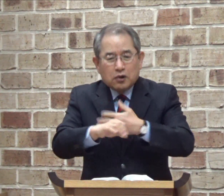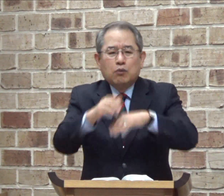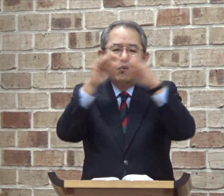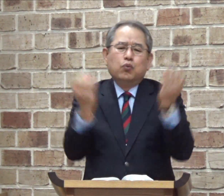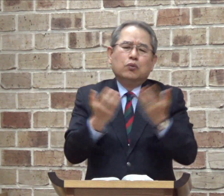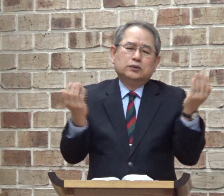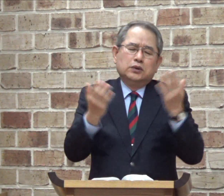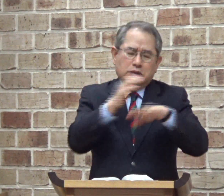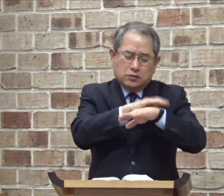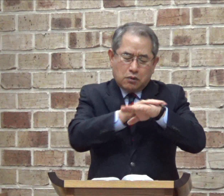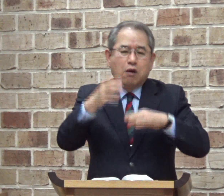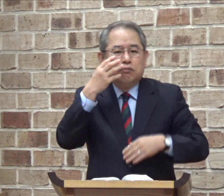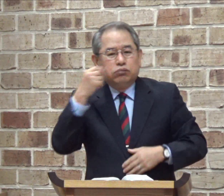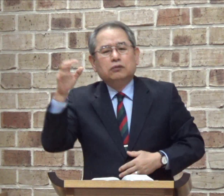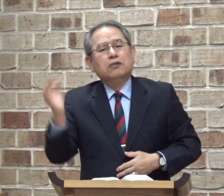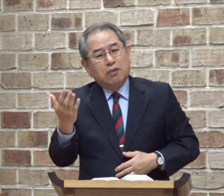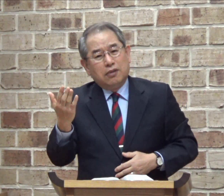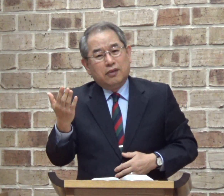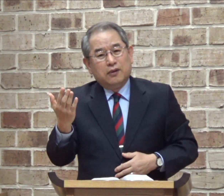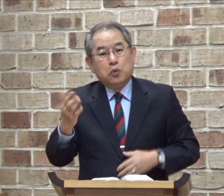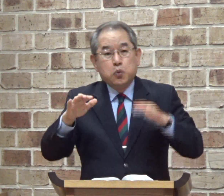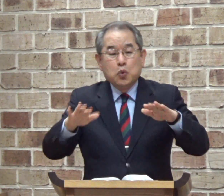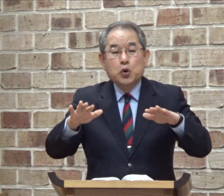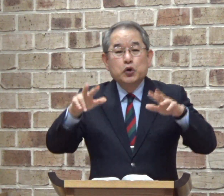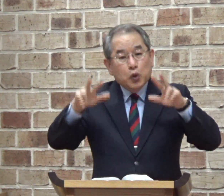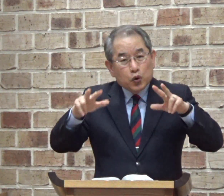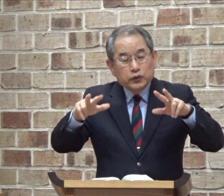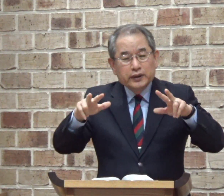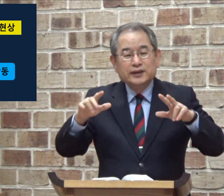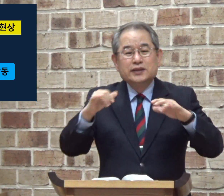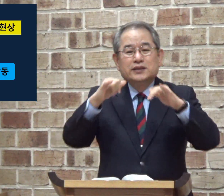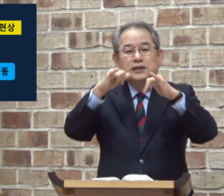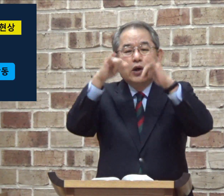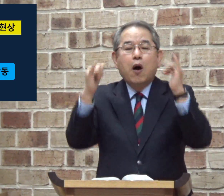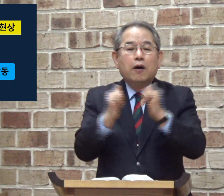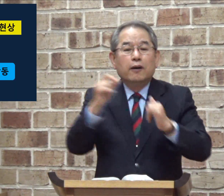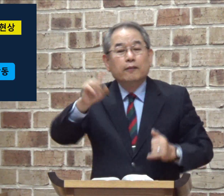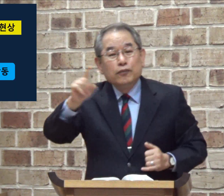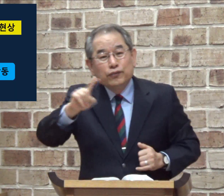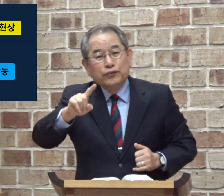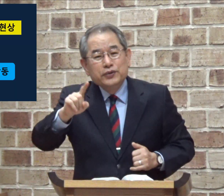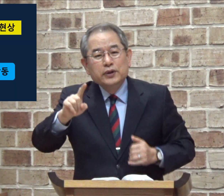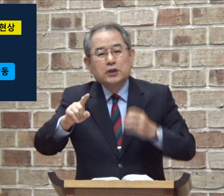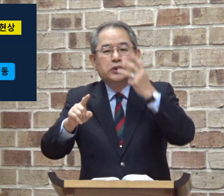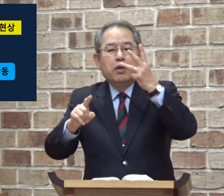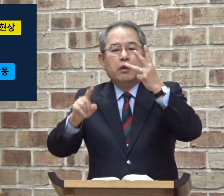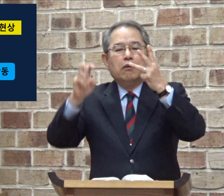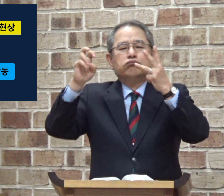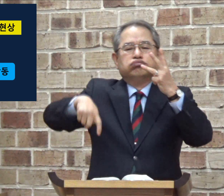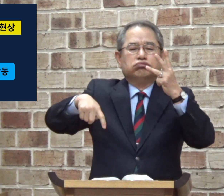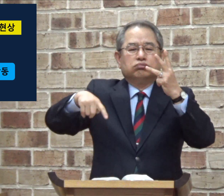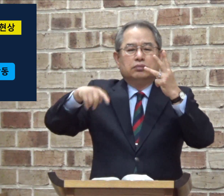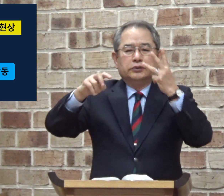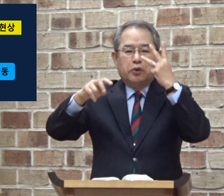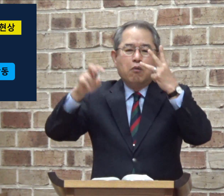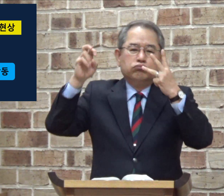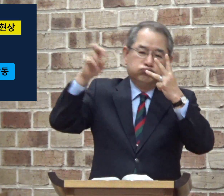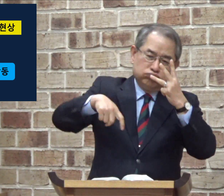부부간에 또 친구간에 회사에서도 서로 감동을 주어야 힘이 납니다.